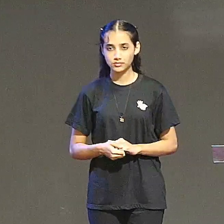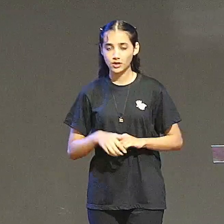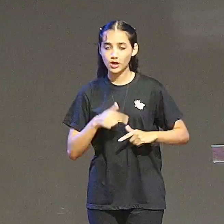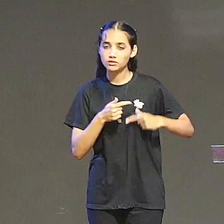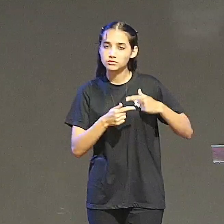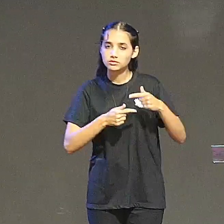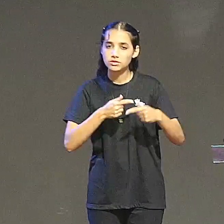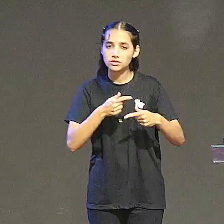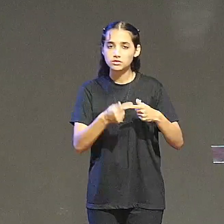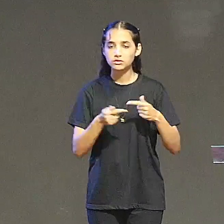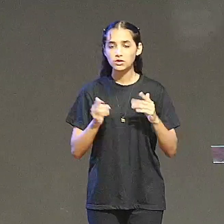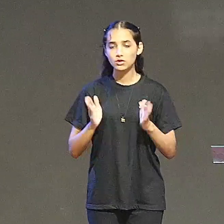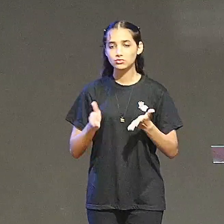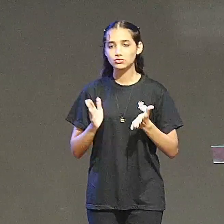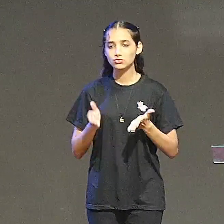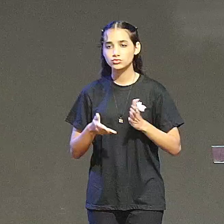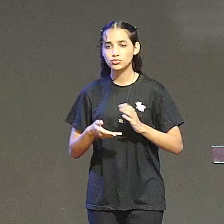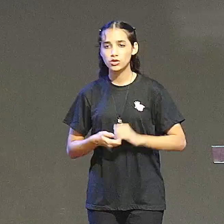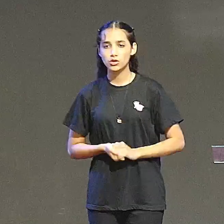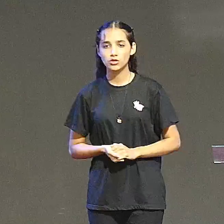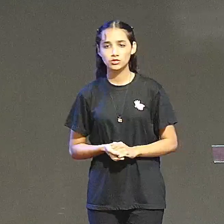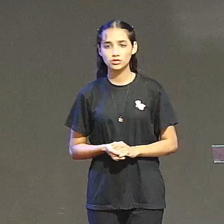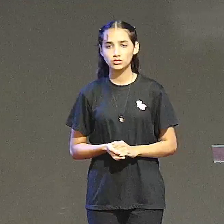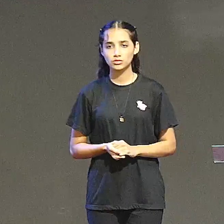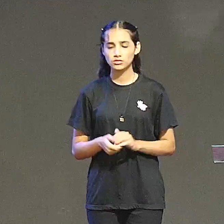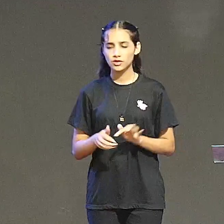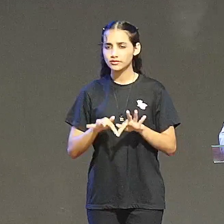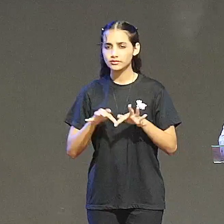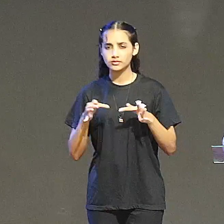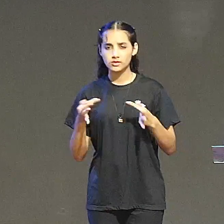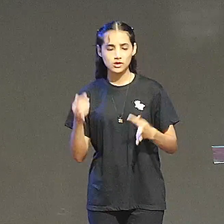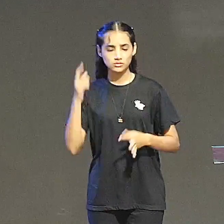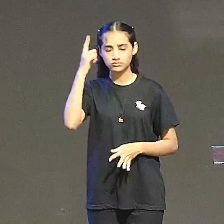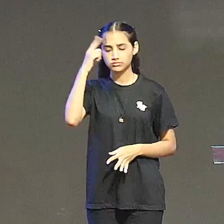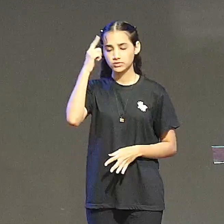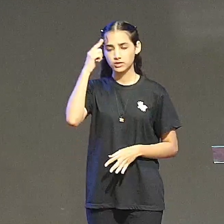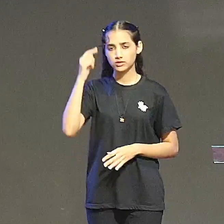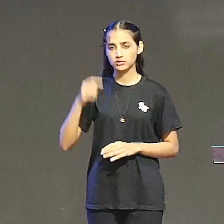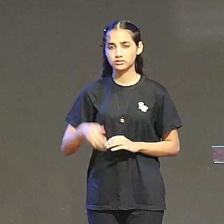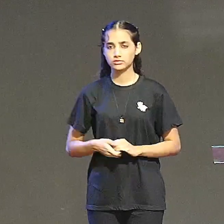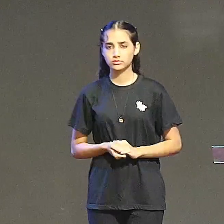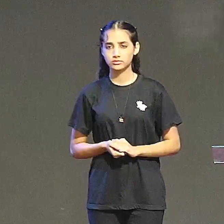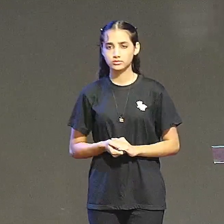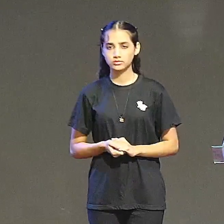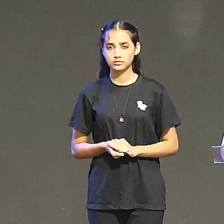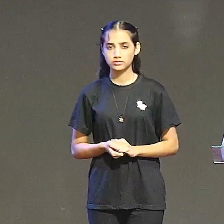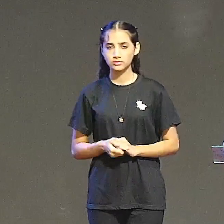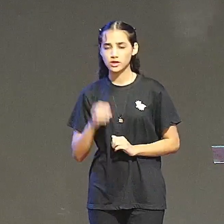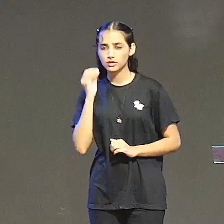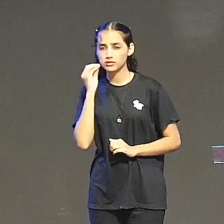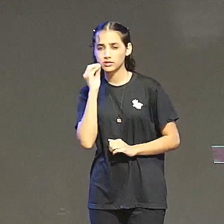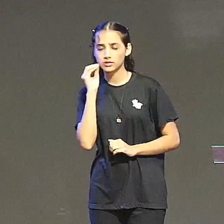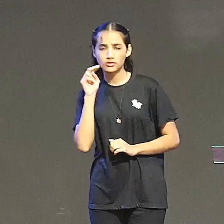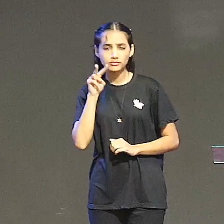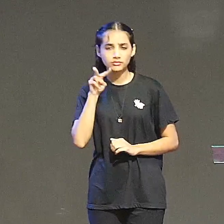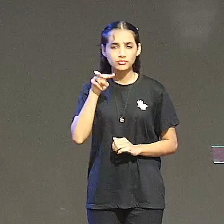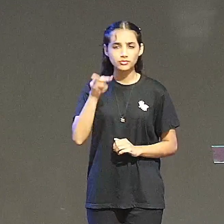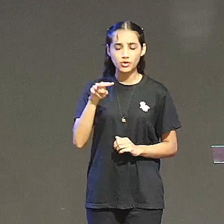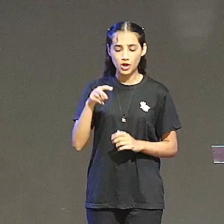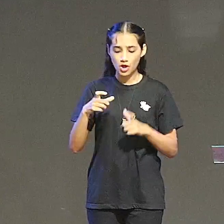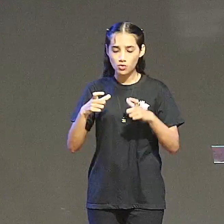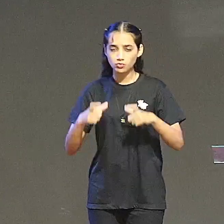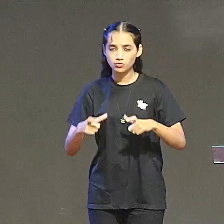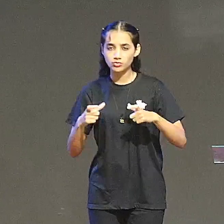facilidade com isso eu sei que muitos de vocês já olharam um globo terrestre e tentaram ver onde você mora e você não ia achar sua cidade